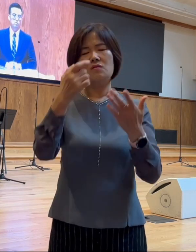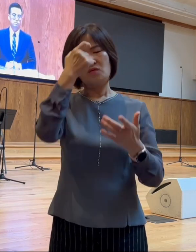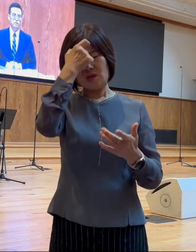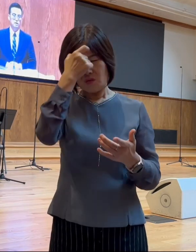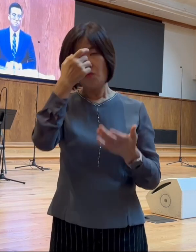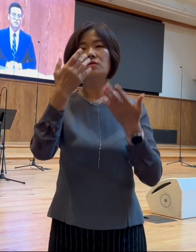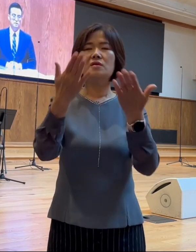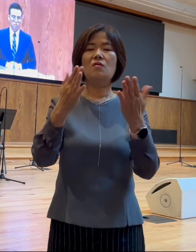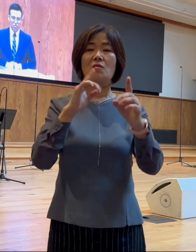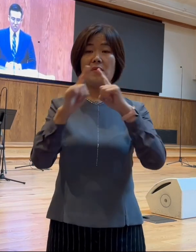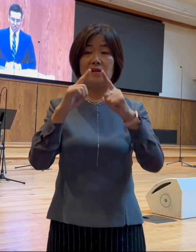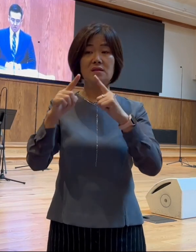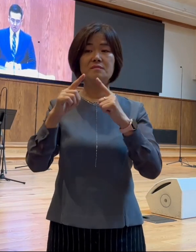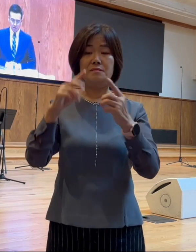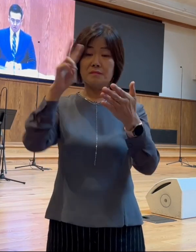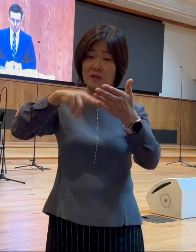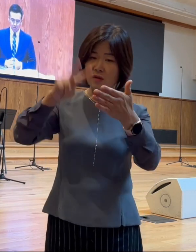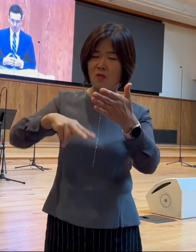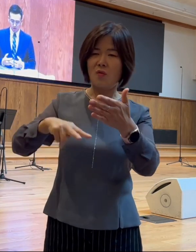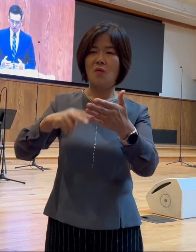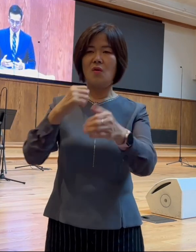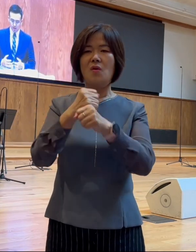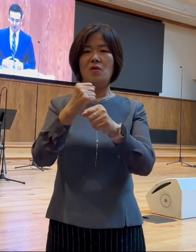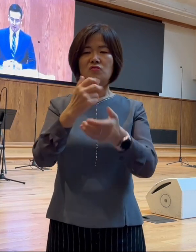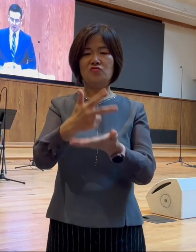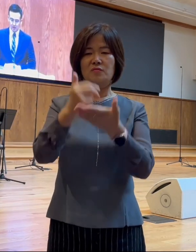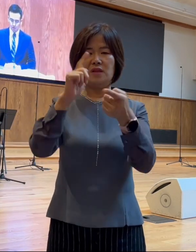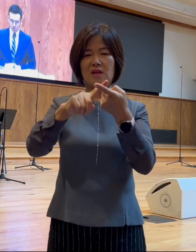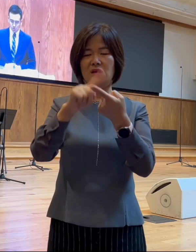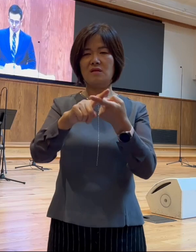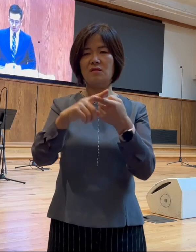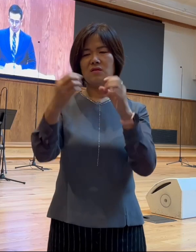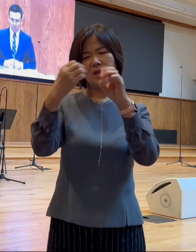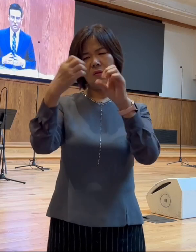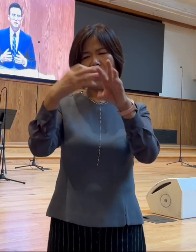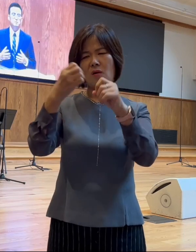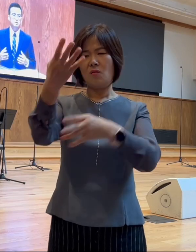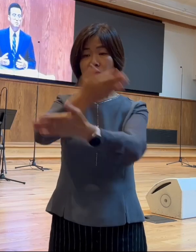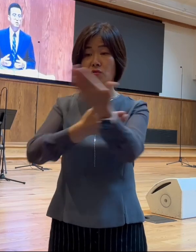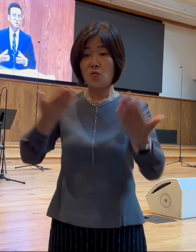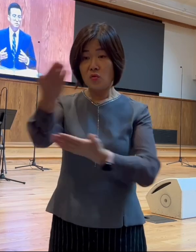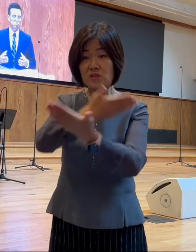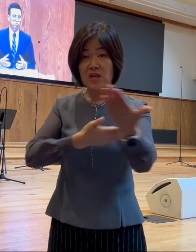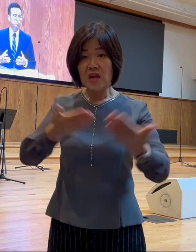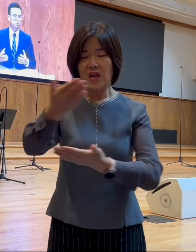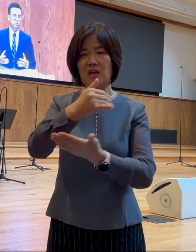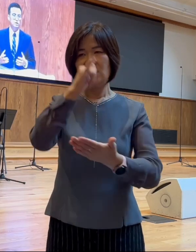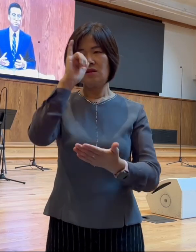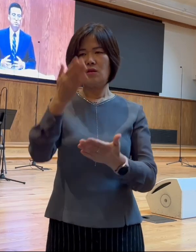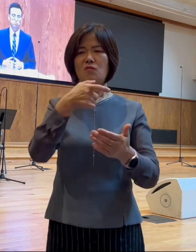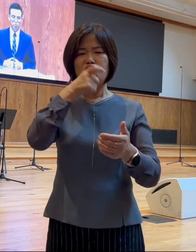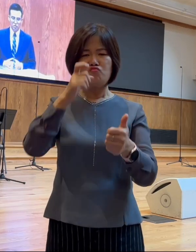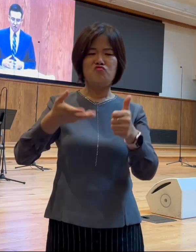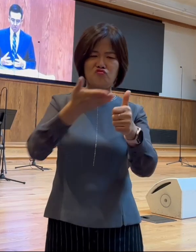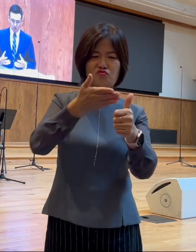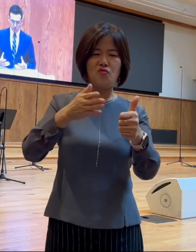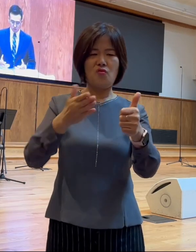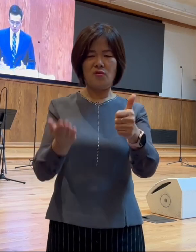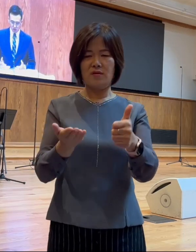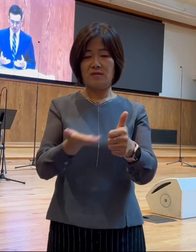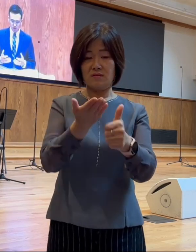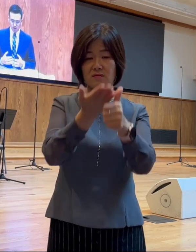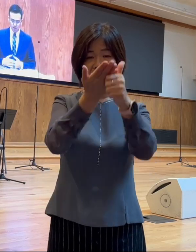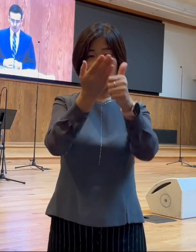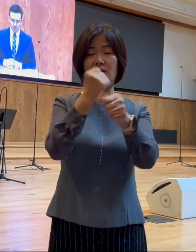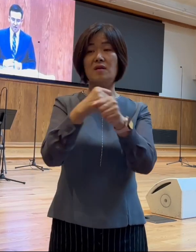기도하고 말씀 듣고 주님에 대한 이야기를 하는 그런 교제를 하고, 그래야 그 믿음의 씨앗에 물을 주고 영양분을 주듯이 그 믿음이